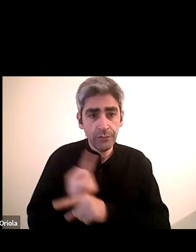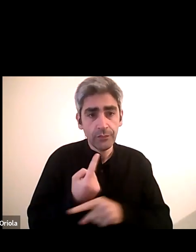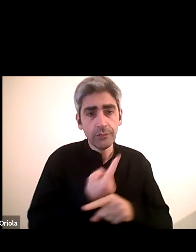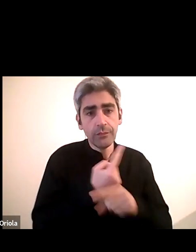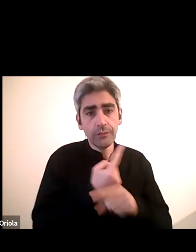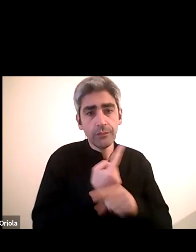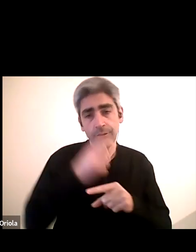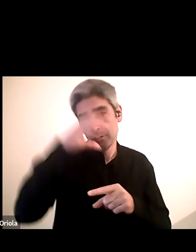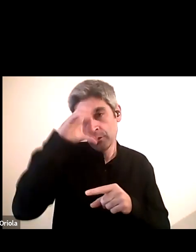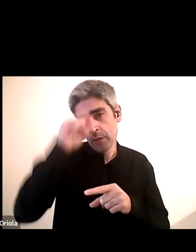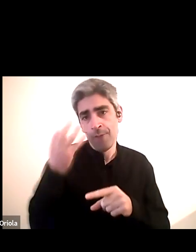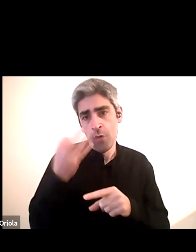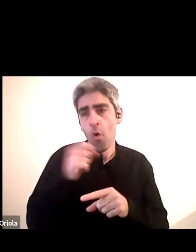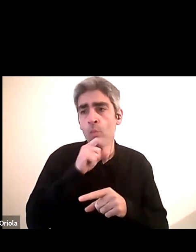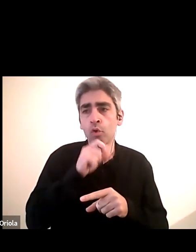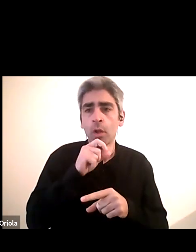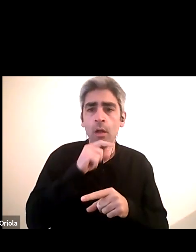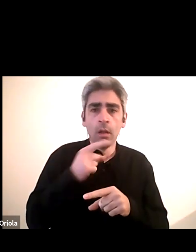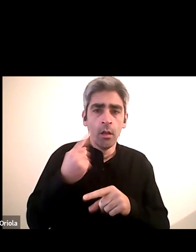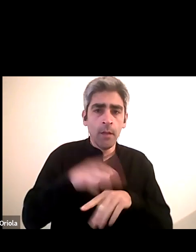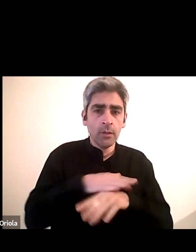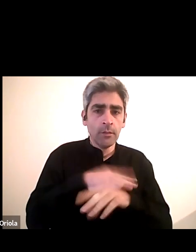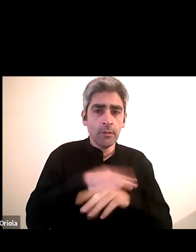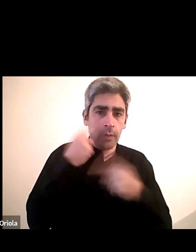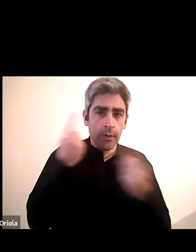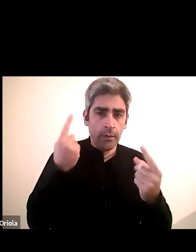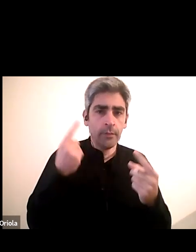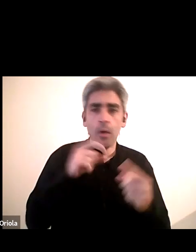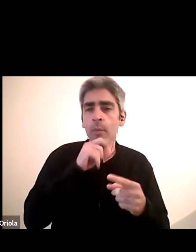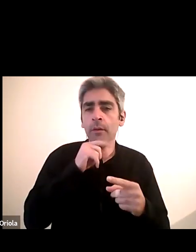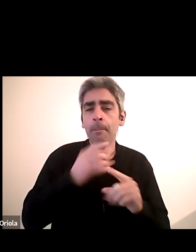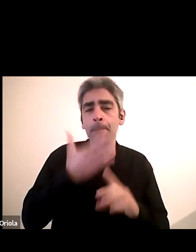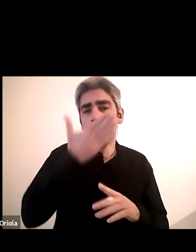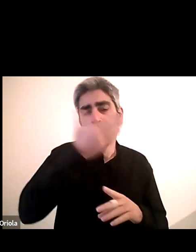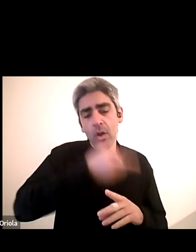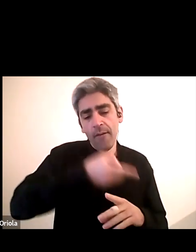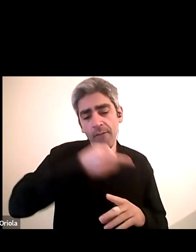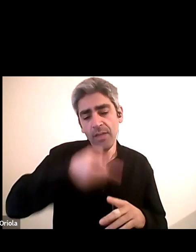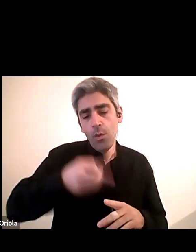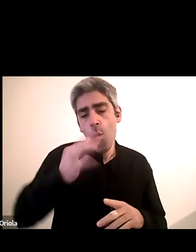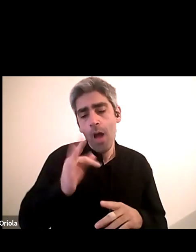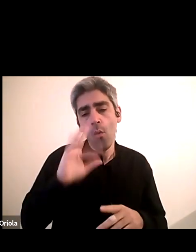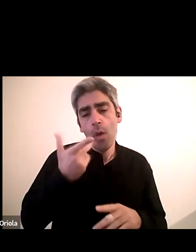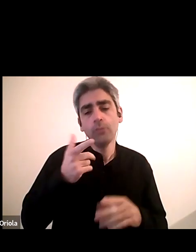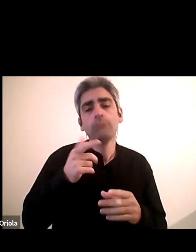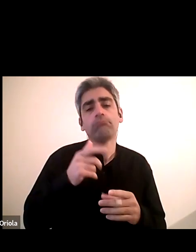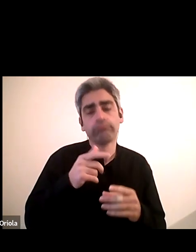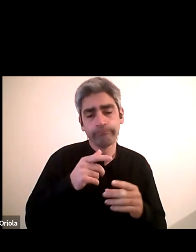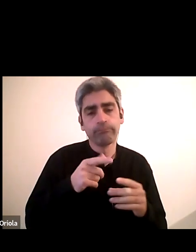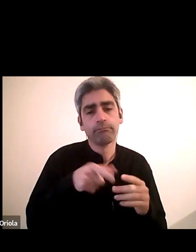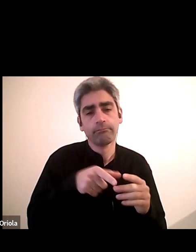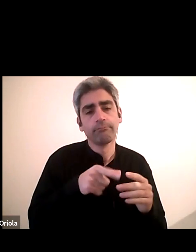o Estado teve a oportunidade, a administração pública teve a oportunidade, desde 1994, quando saiu o regime